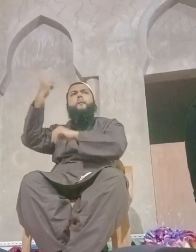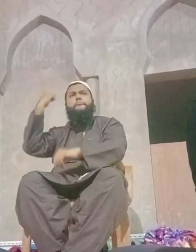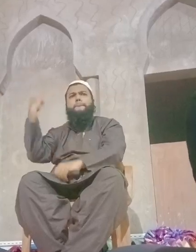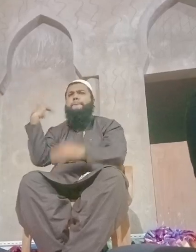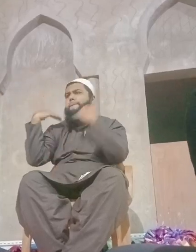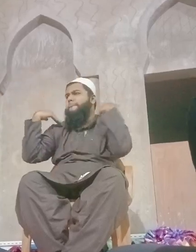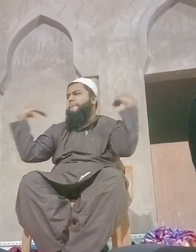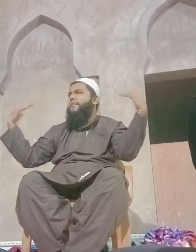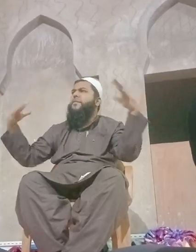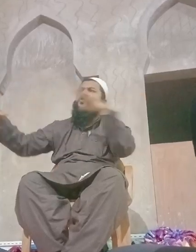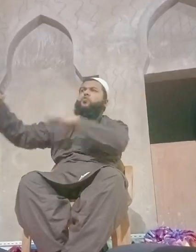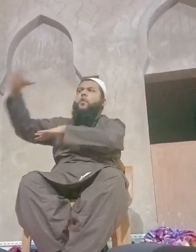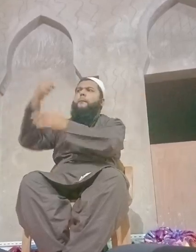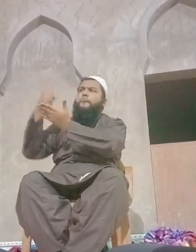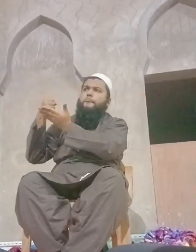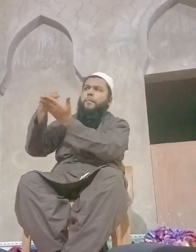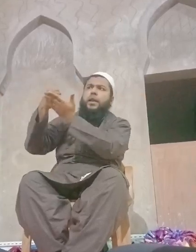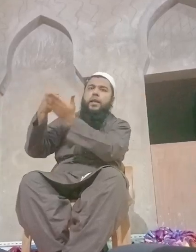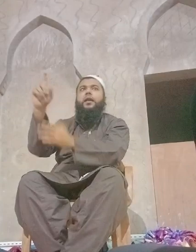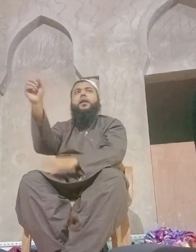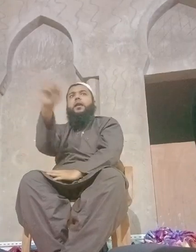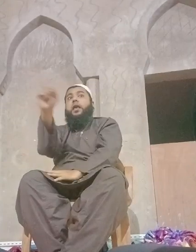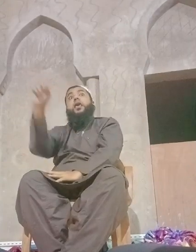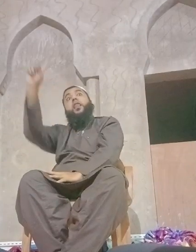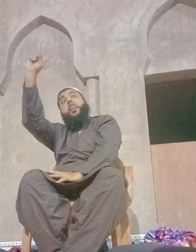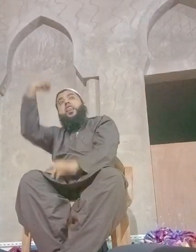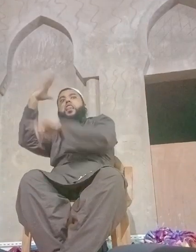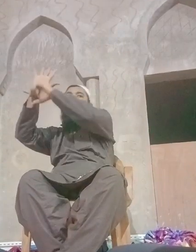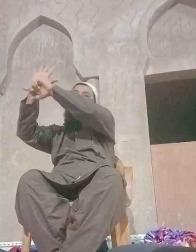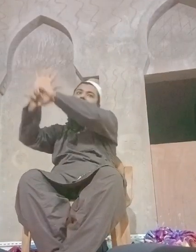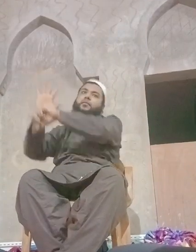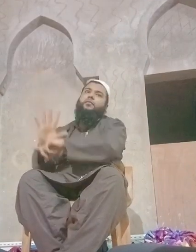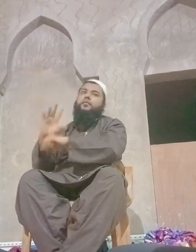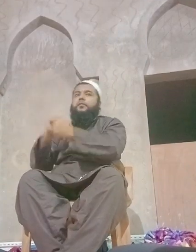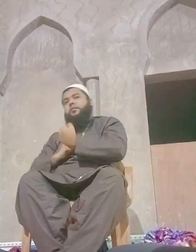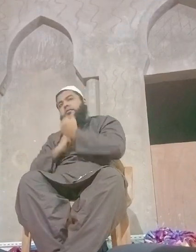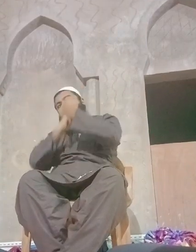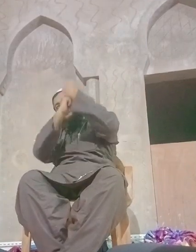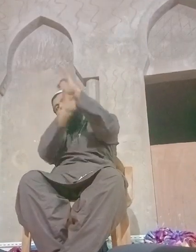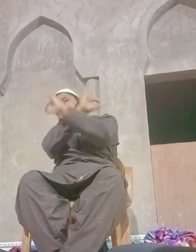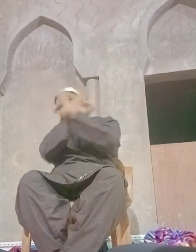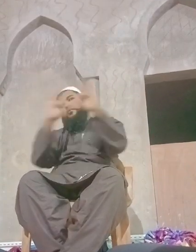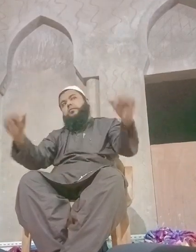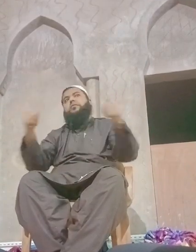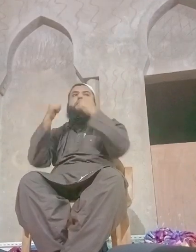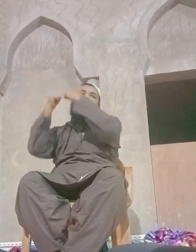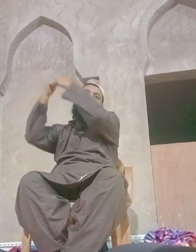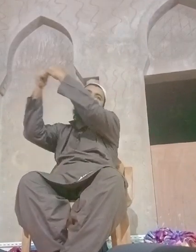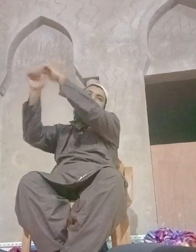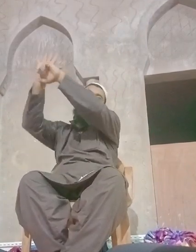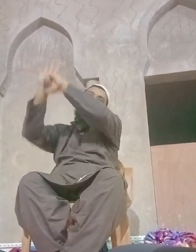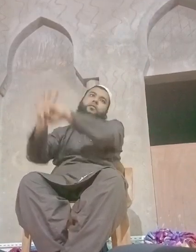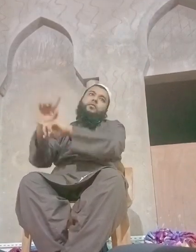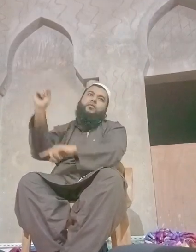জিবরাইল আলাইহিস সালাতু ওয়াস সালামের শক্তির যা দাম, আগুনের শক্তির সেই দাম। কি ভাই, তাই না? কেন